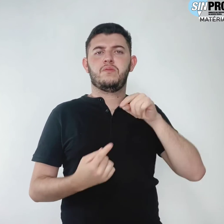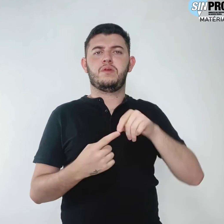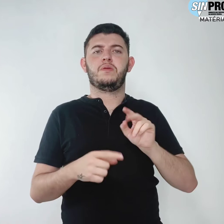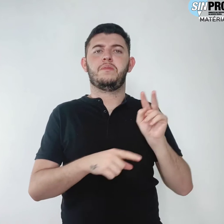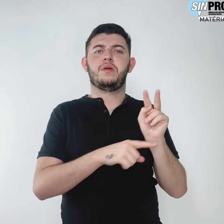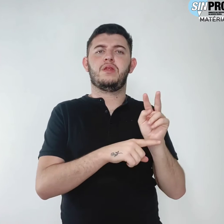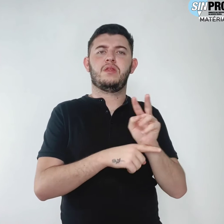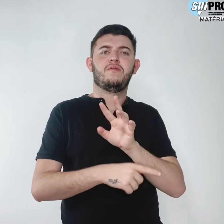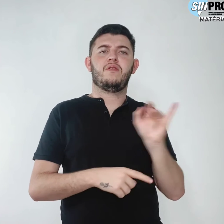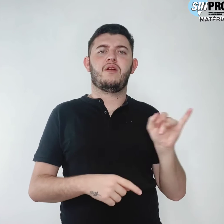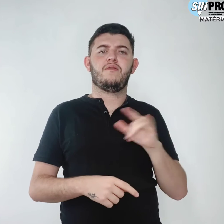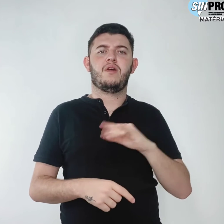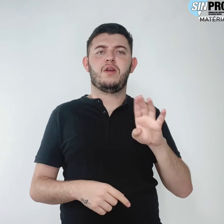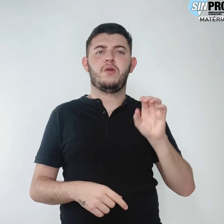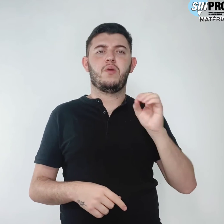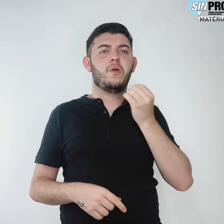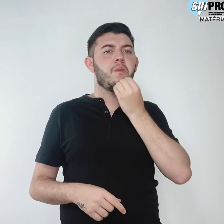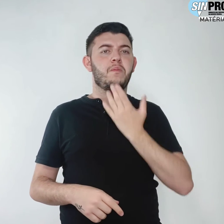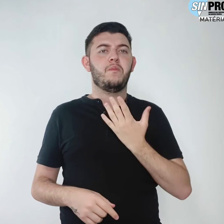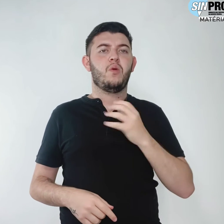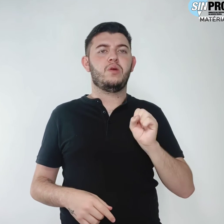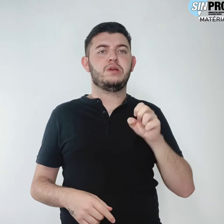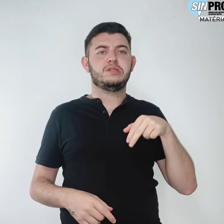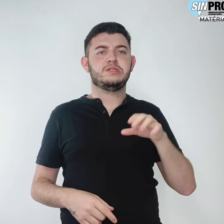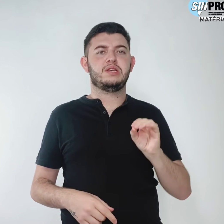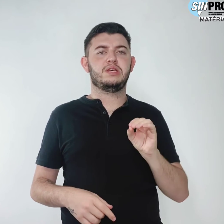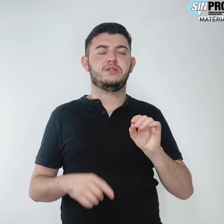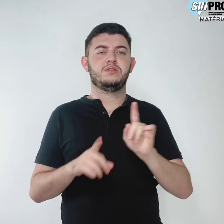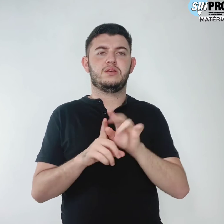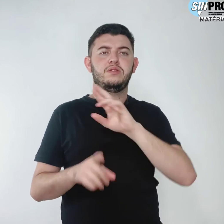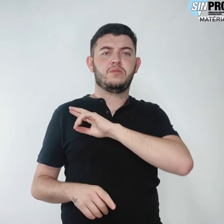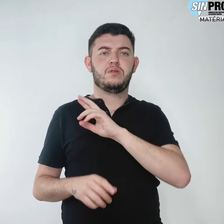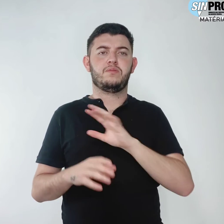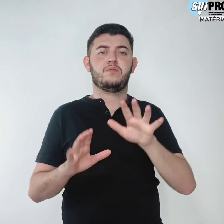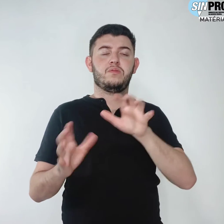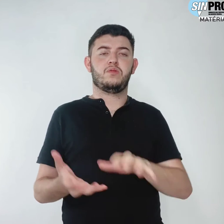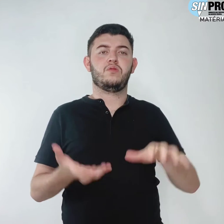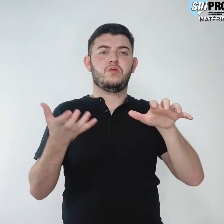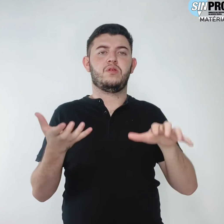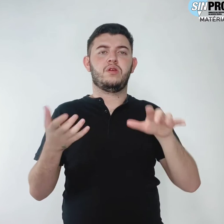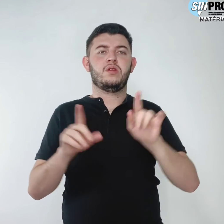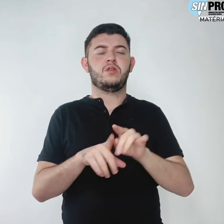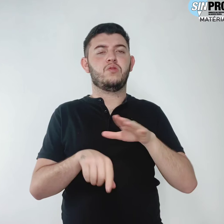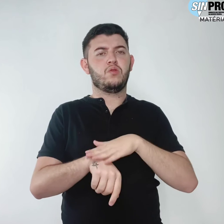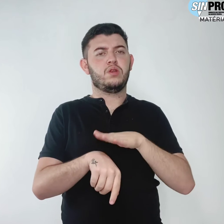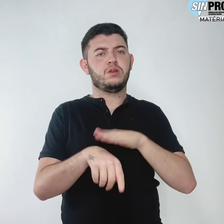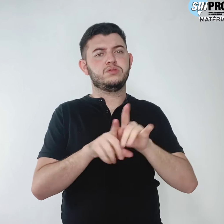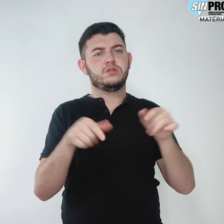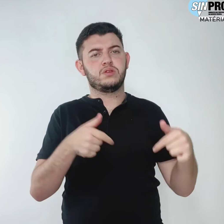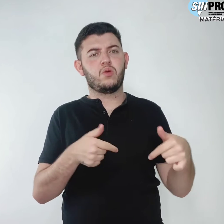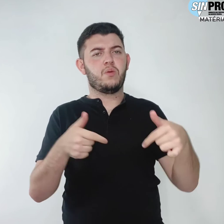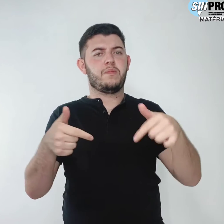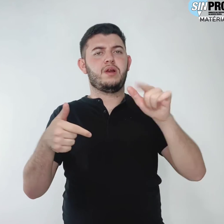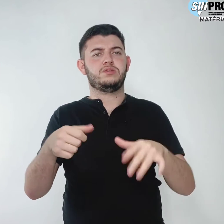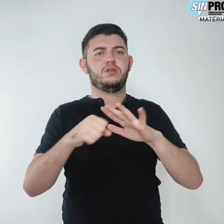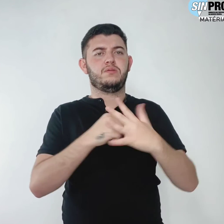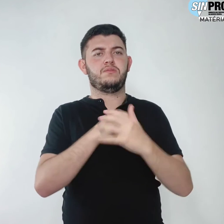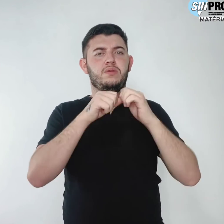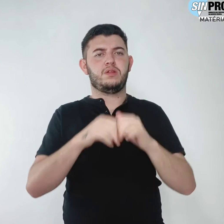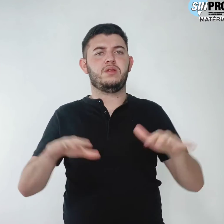parlamentares a fim de preservar o bom senso e o caráter de responsabilidade do Congresso Nacional perante o combate à pandemia